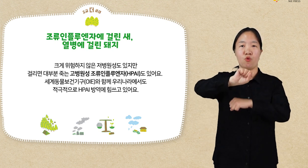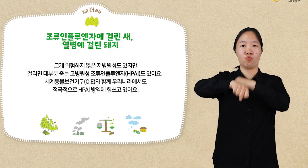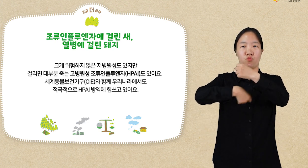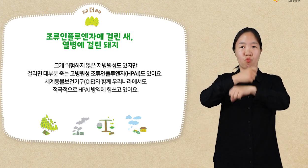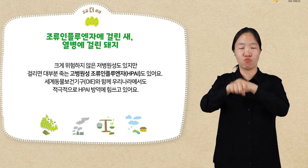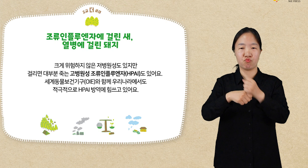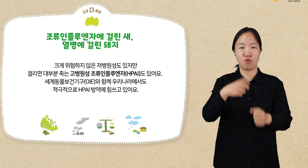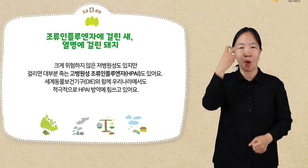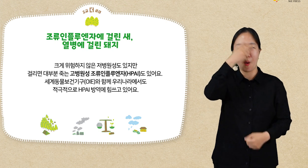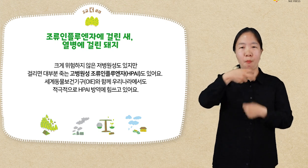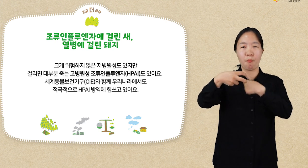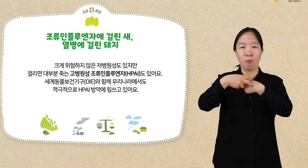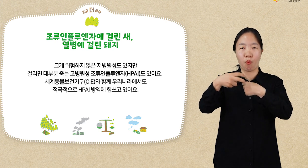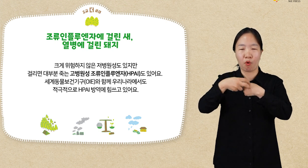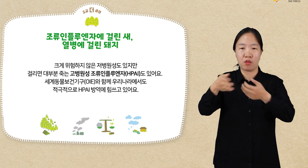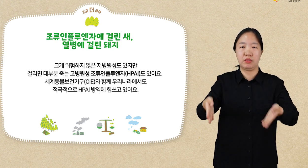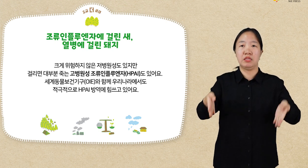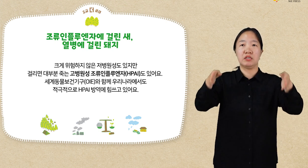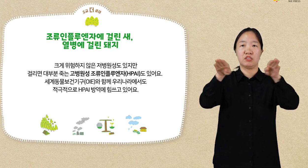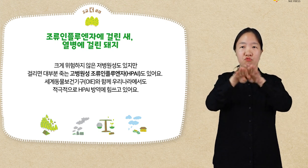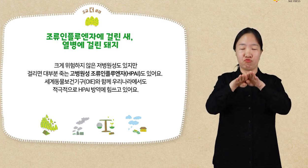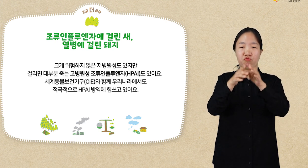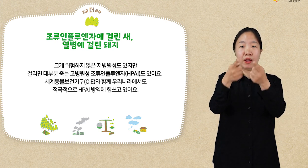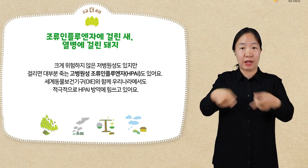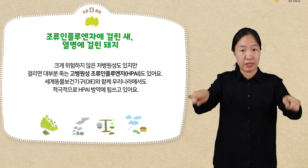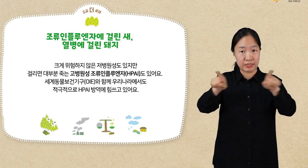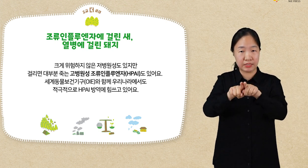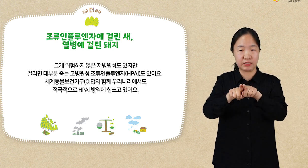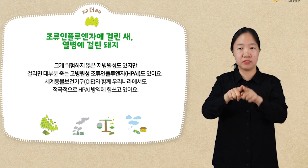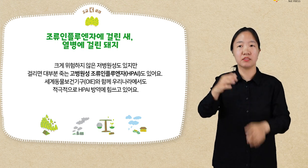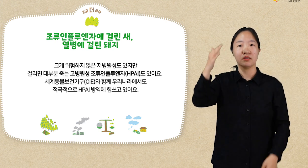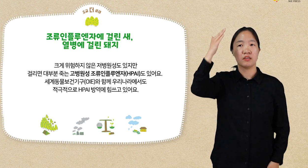세계 동물보건기구와 함께